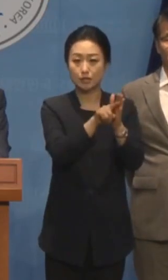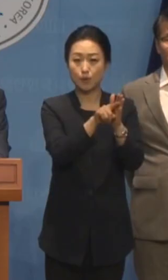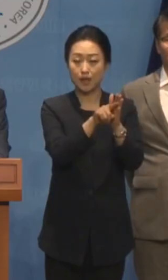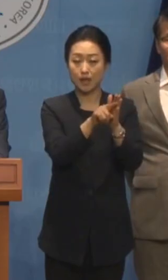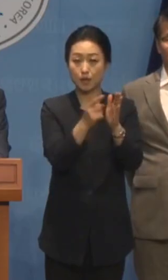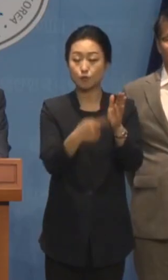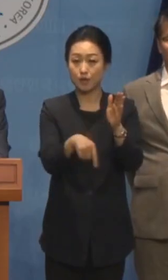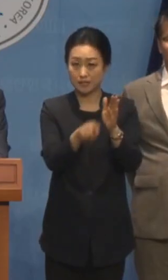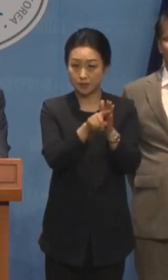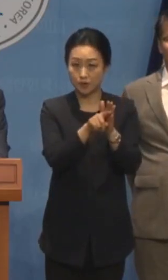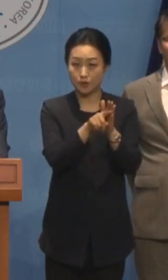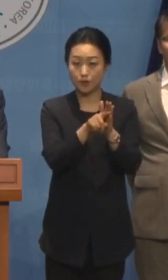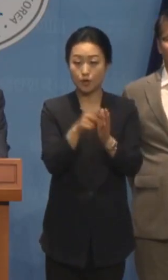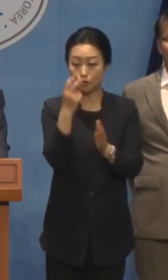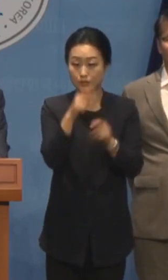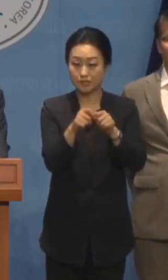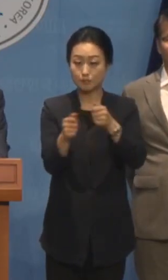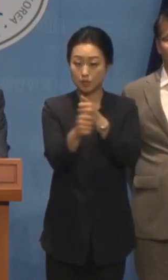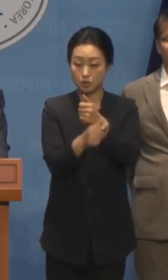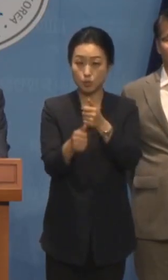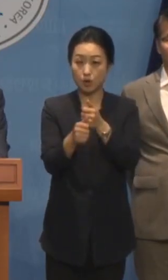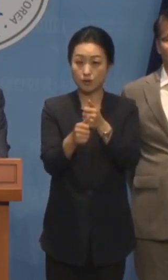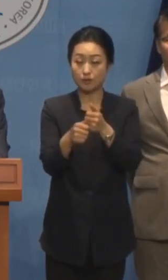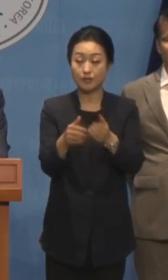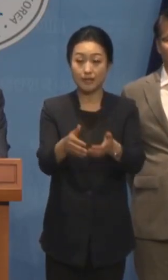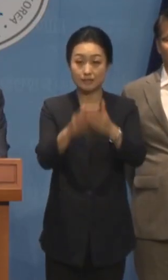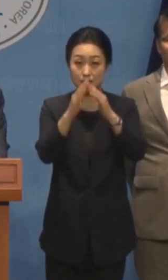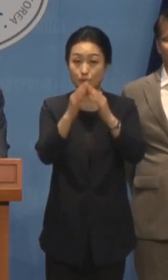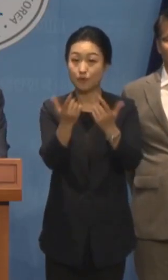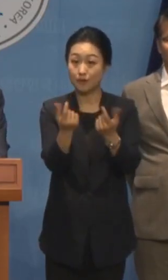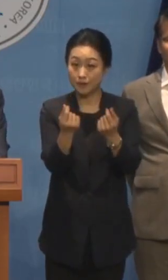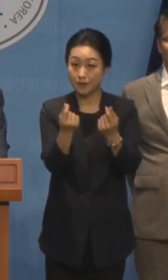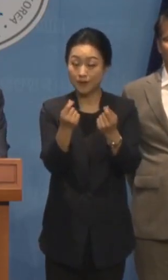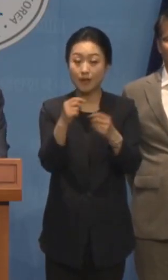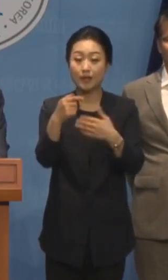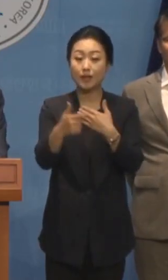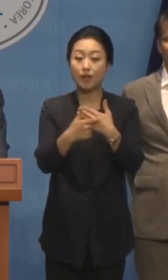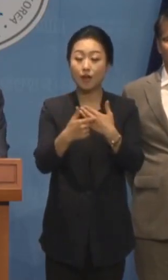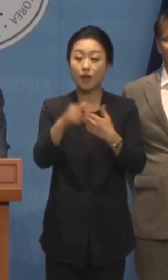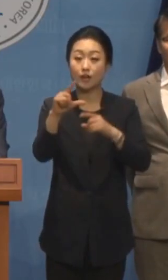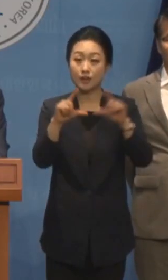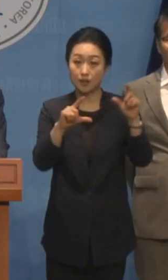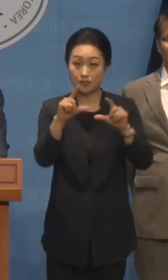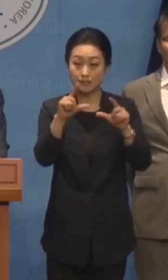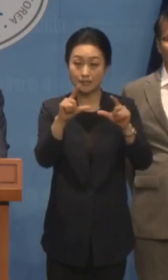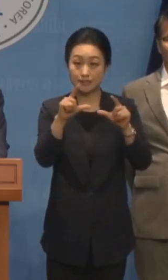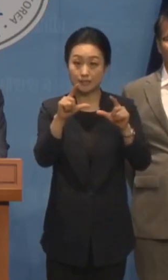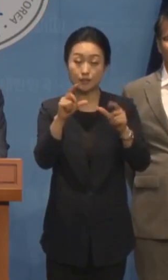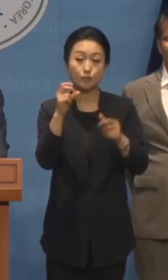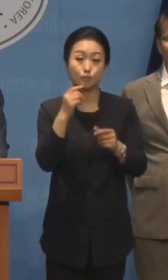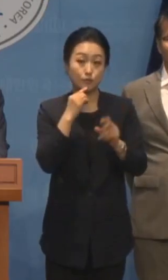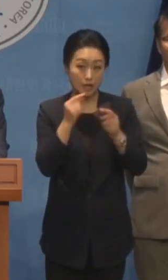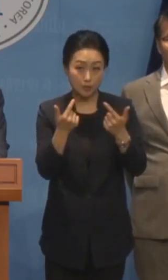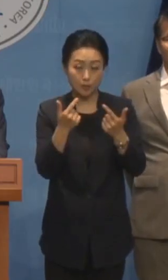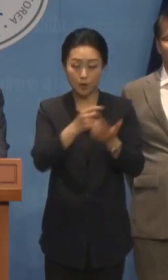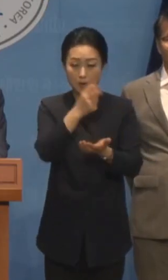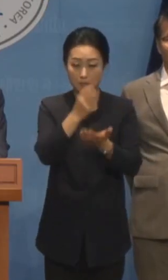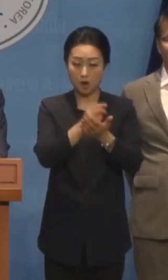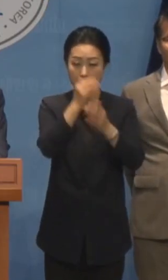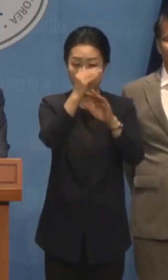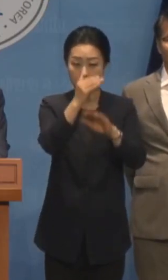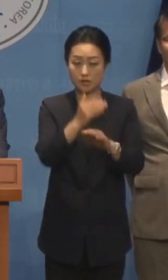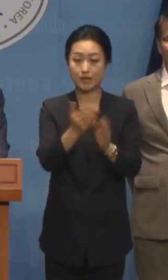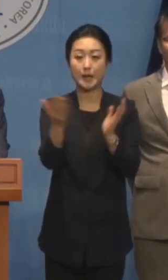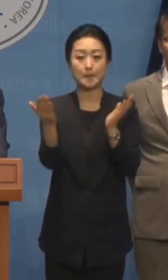위해 수사심의위원회에 회부한 것이므로 형식적으로 운영되지 않도록 법에서 허용한 모든 절차를